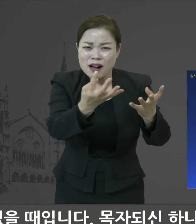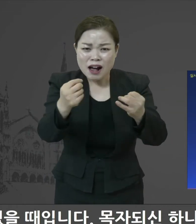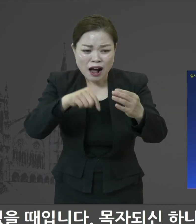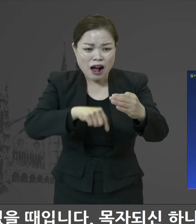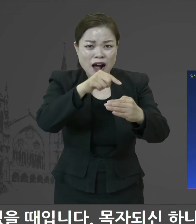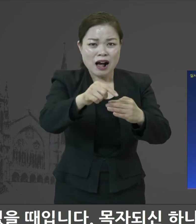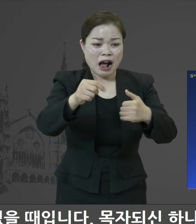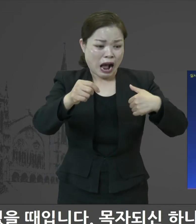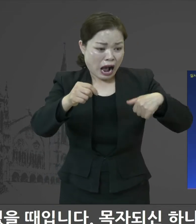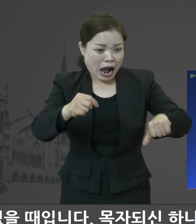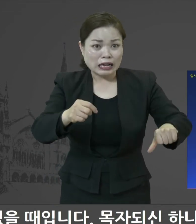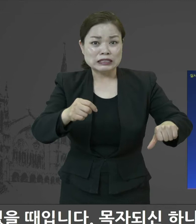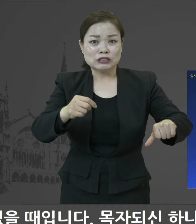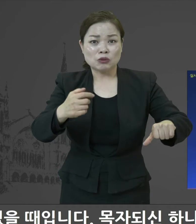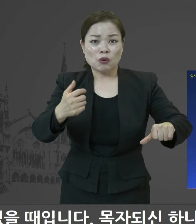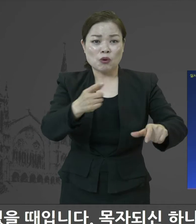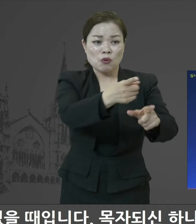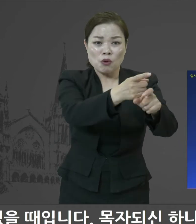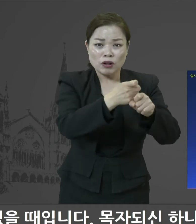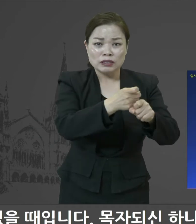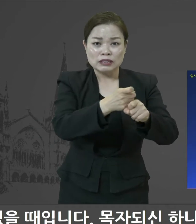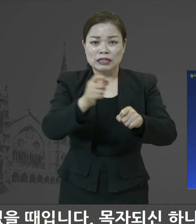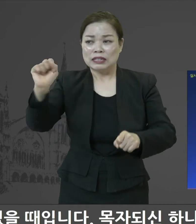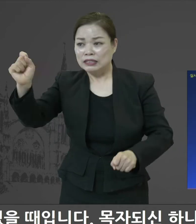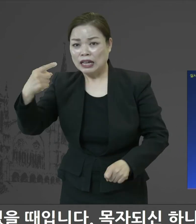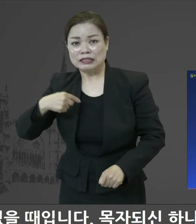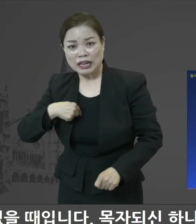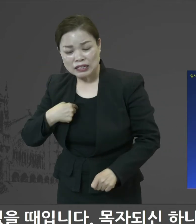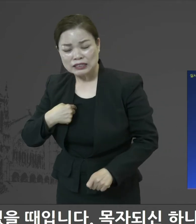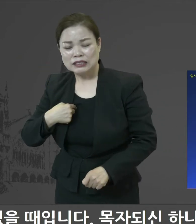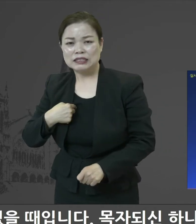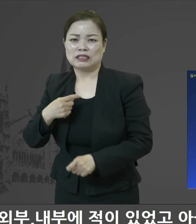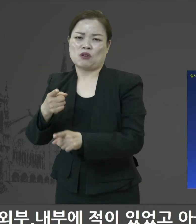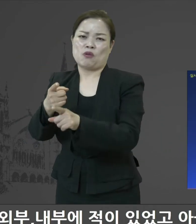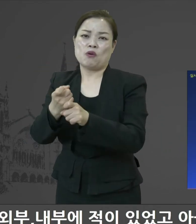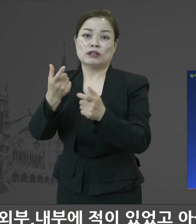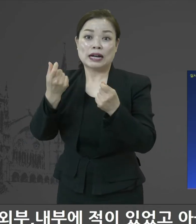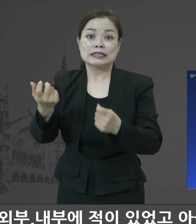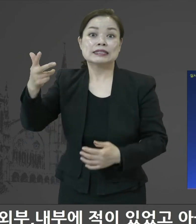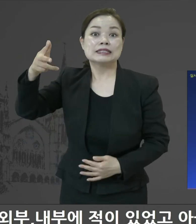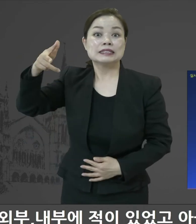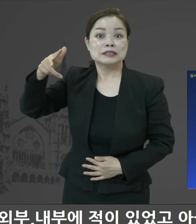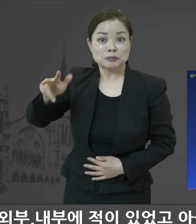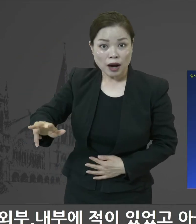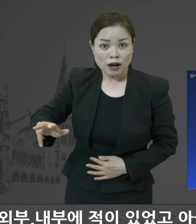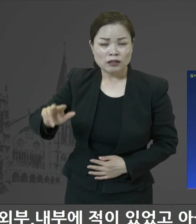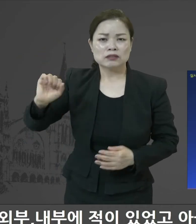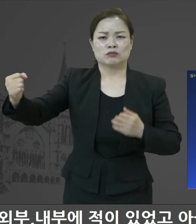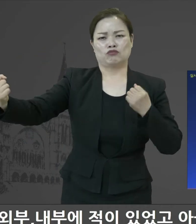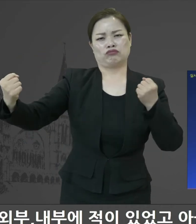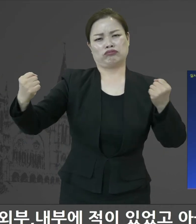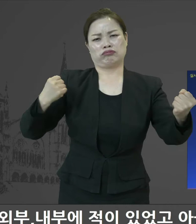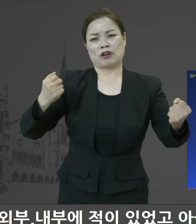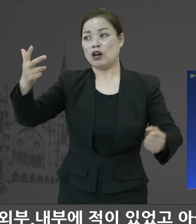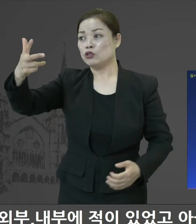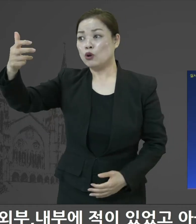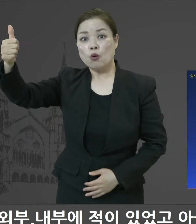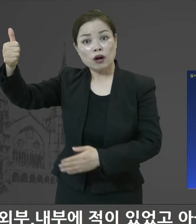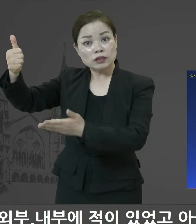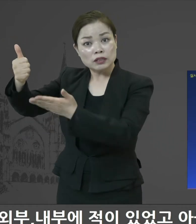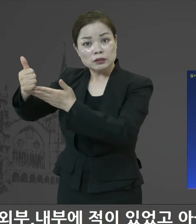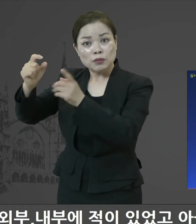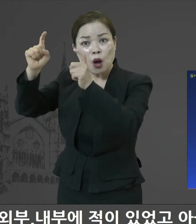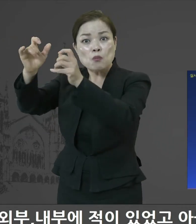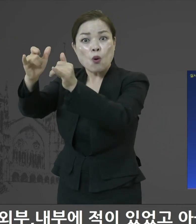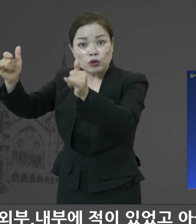그의 아들들도 다윗의 적이었습니다. 다윗 자신도 다윗의 적이었습니다. 하지만 그럼에도 불구하고 여호와 하나님이